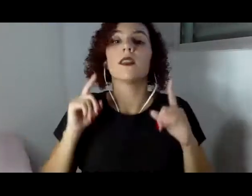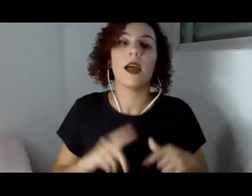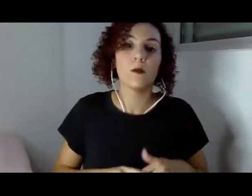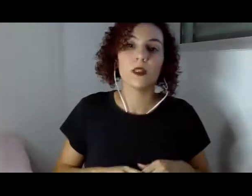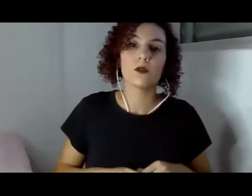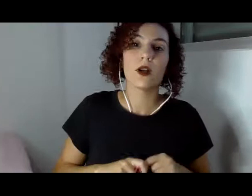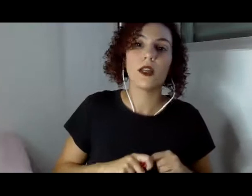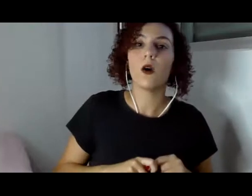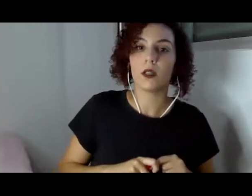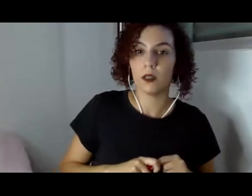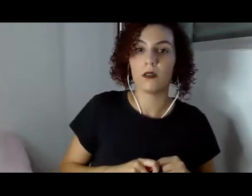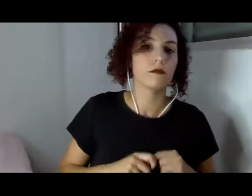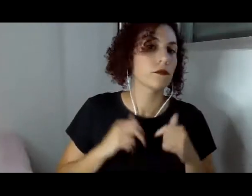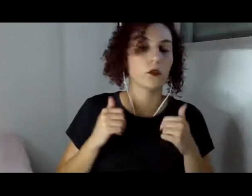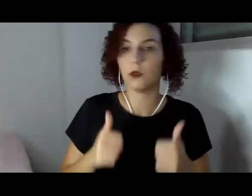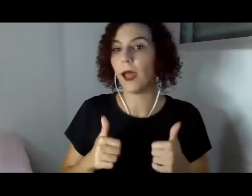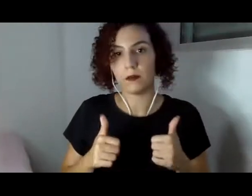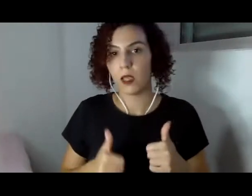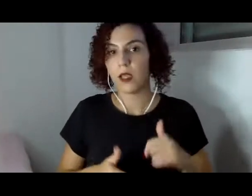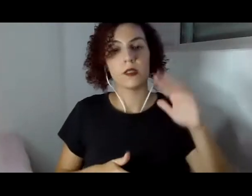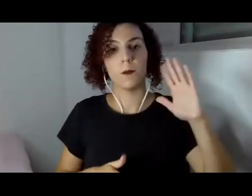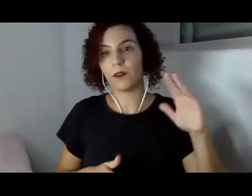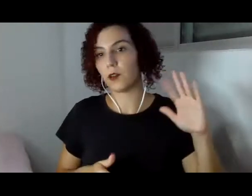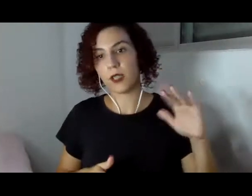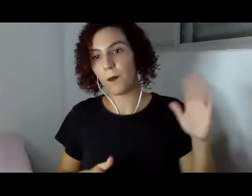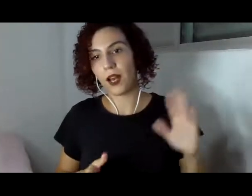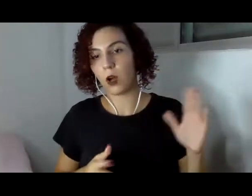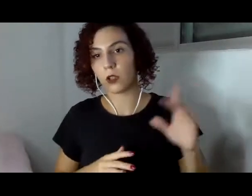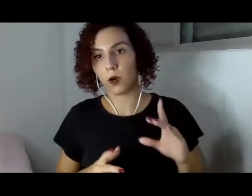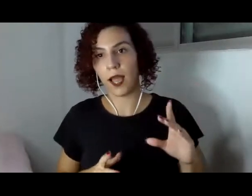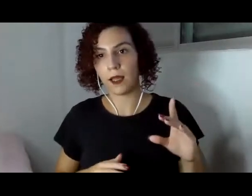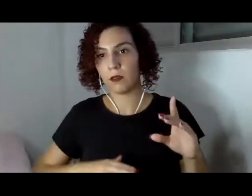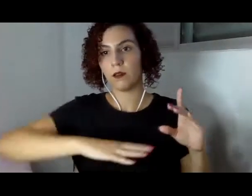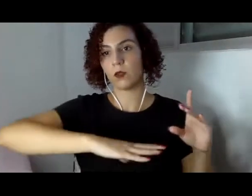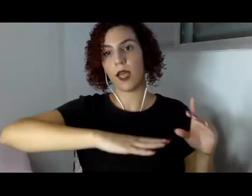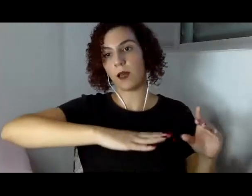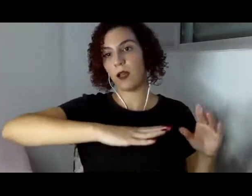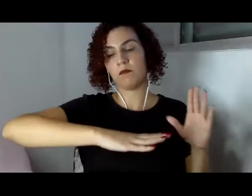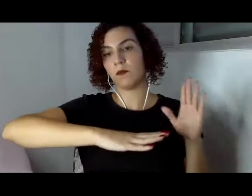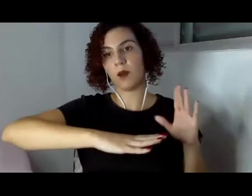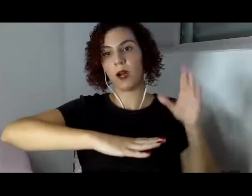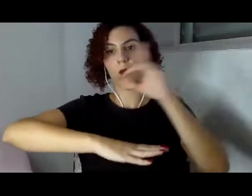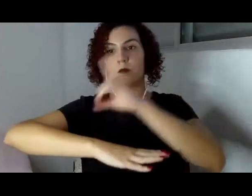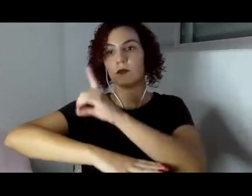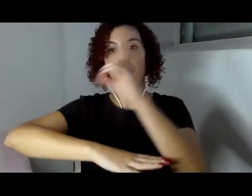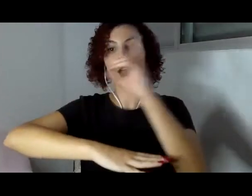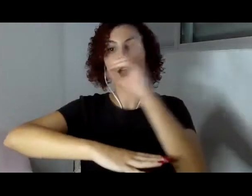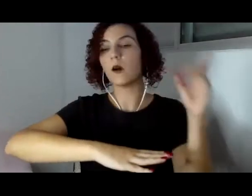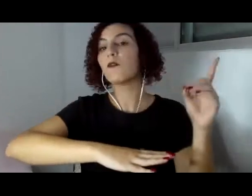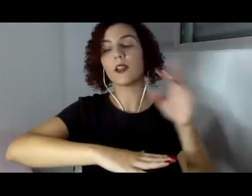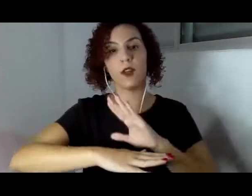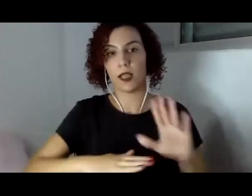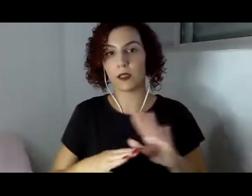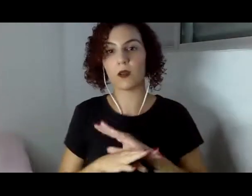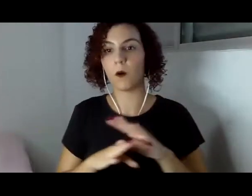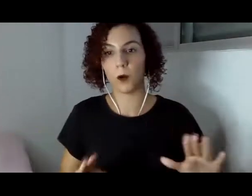agora. Tabata, eu sou canhota. Tudo bem. Se para você é melhor trocar, usar uma mão, tá? Não